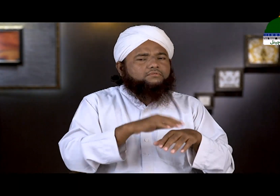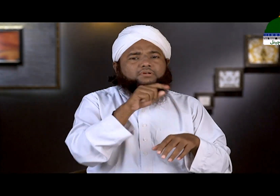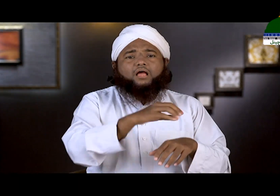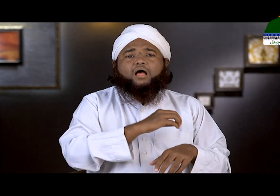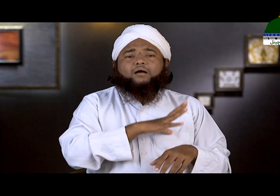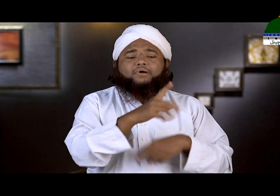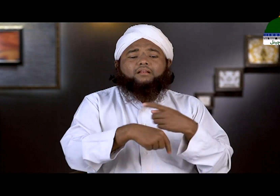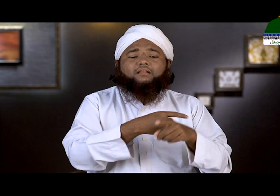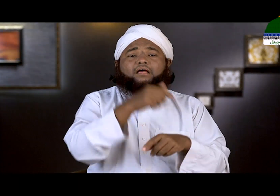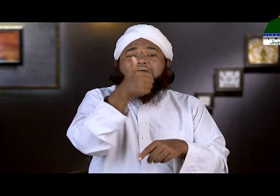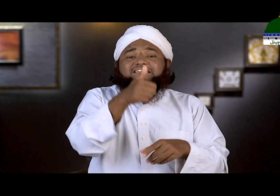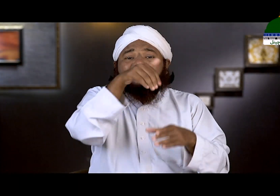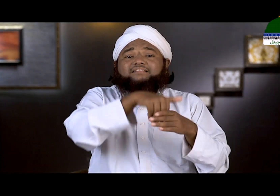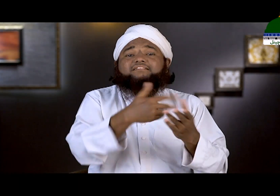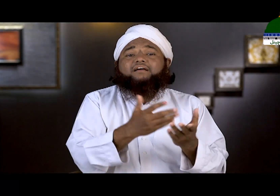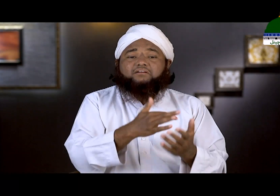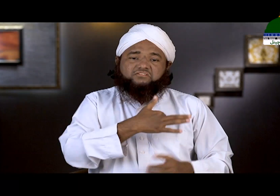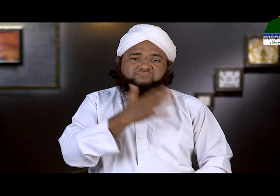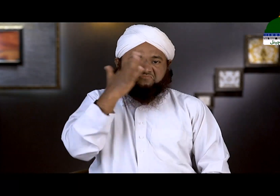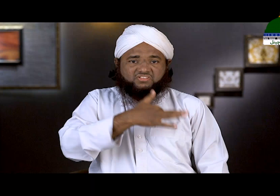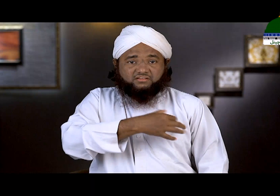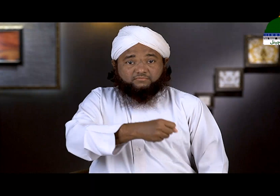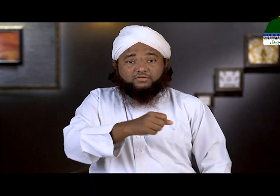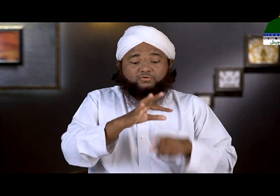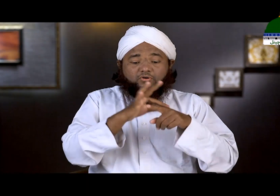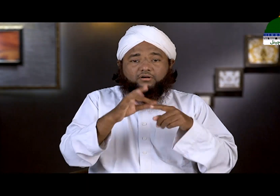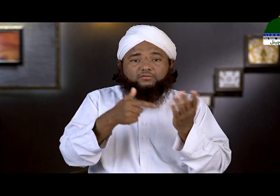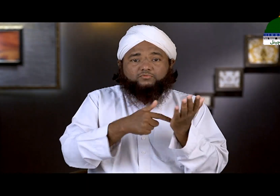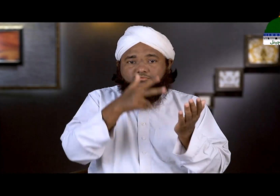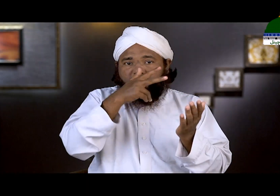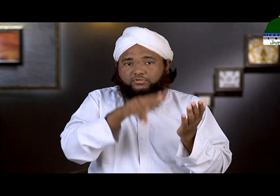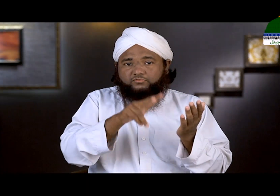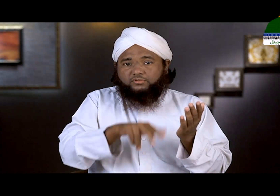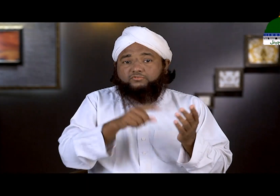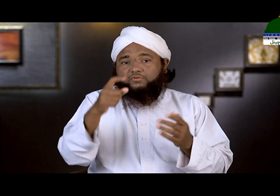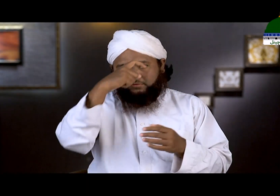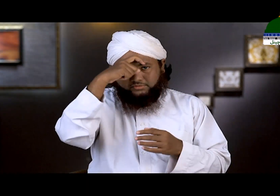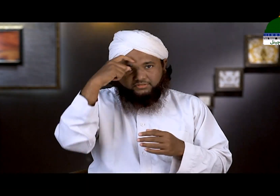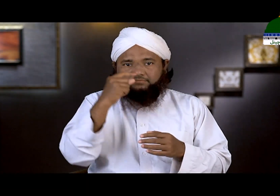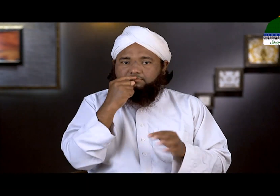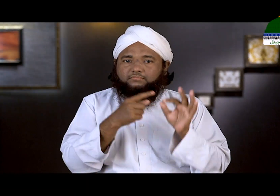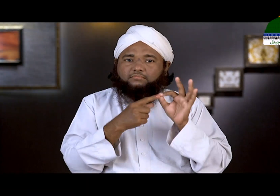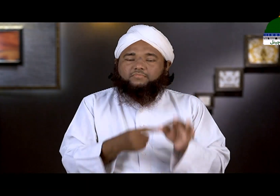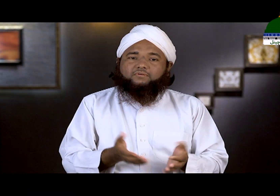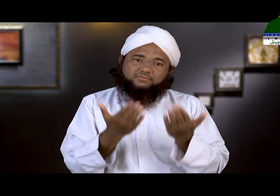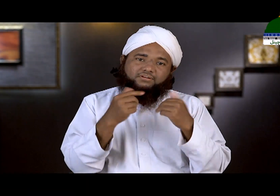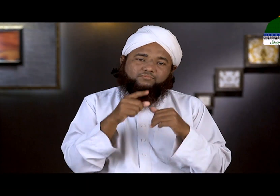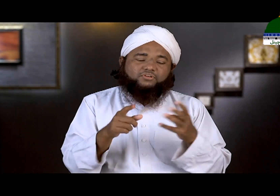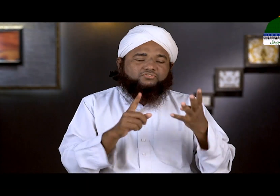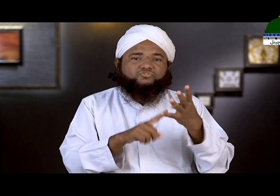دیکھنے والے نے پوچھا کون سے عمل کے باعث؟ فرمایا ایمان کامل، تہجد اور گرمیوں کے روزے کے سبب۔ خواب دیکھنے والے نے چوتھا